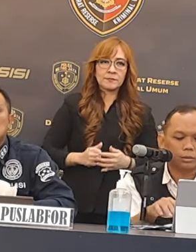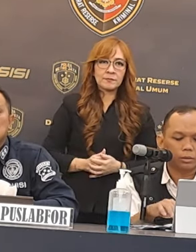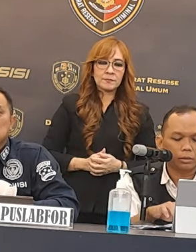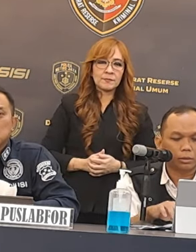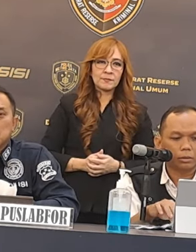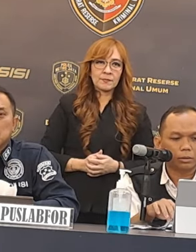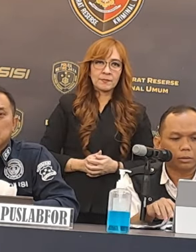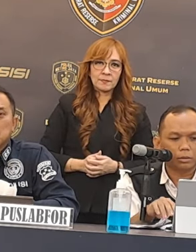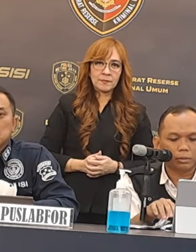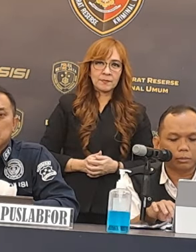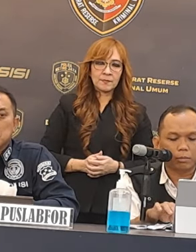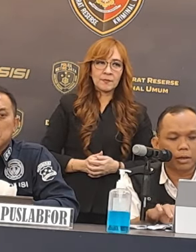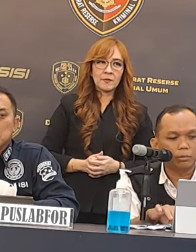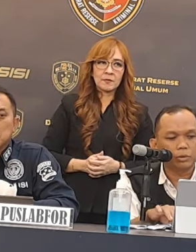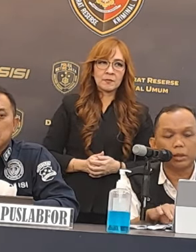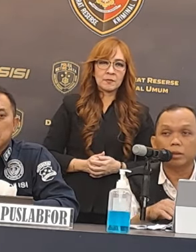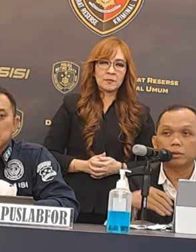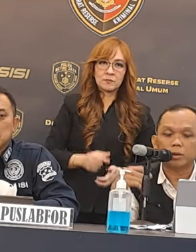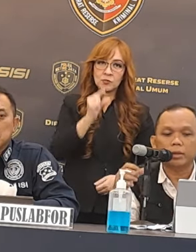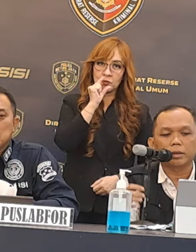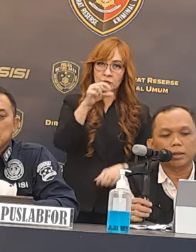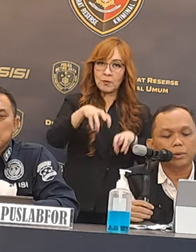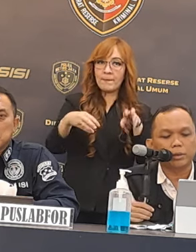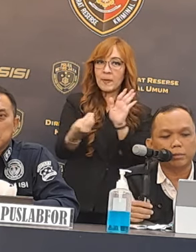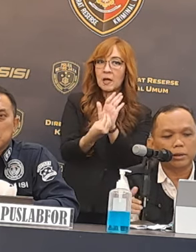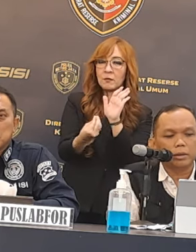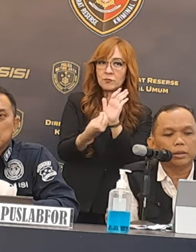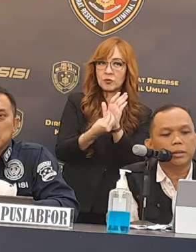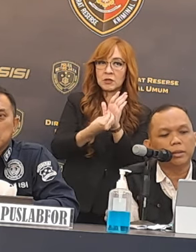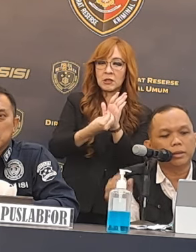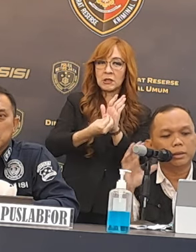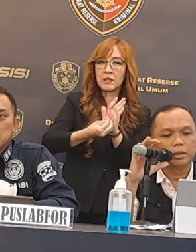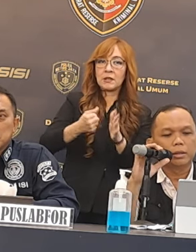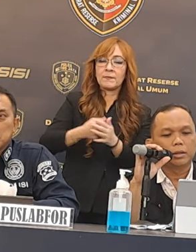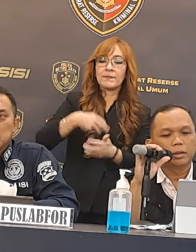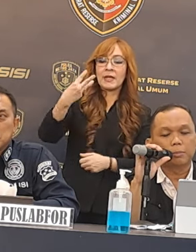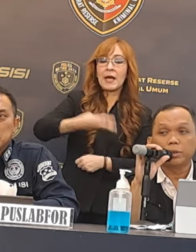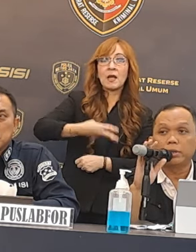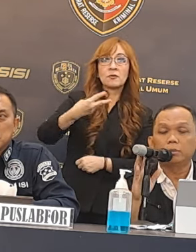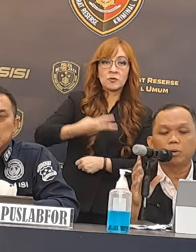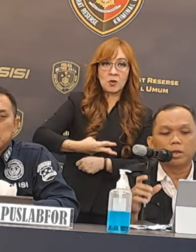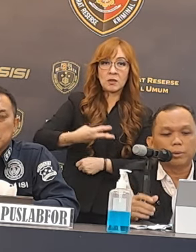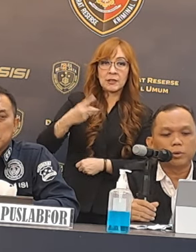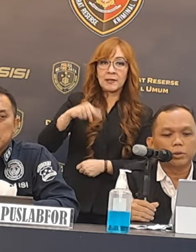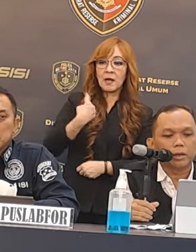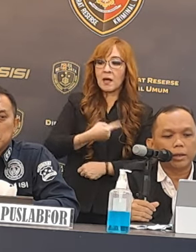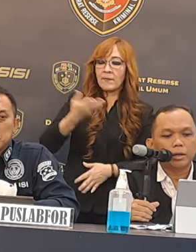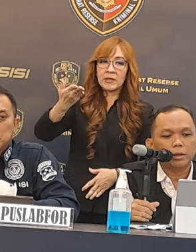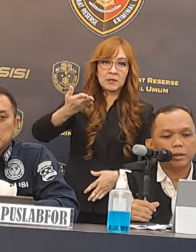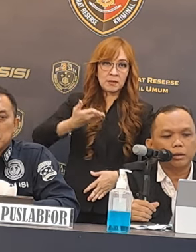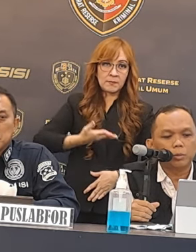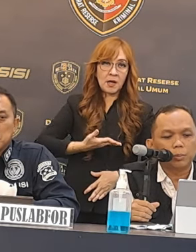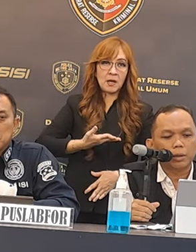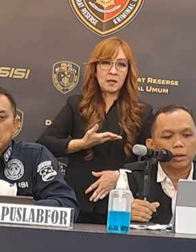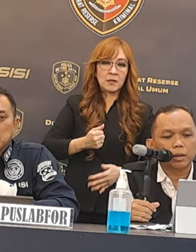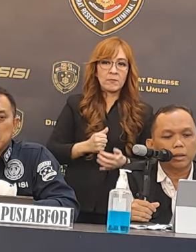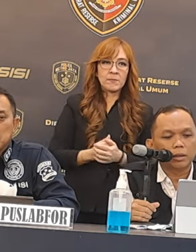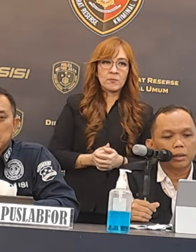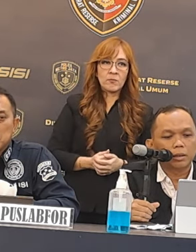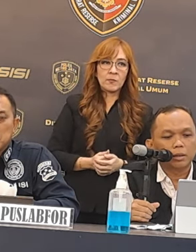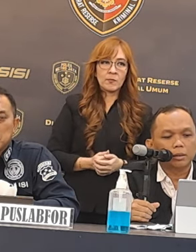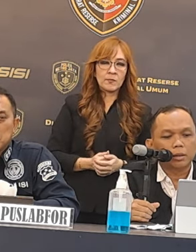untuk barang bukti elektronik yang kami terima dari penyidik Polda Metro Jaya, yaitu